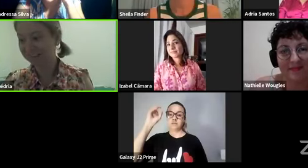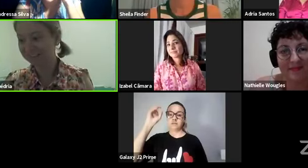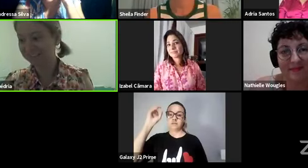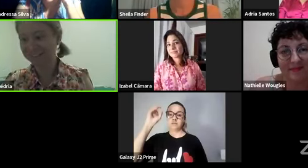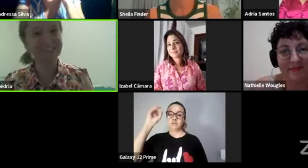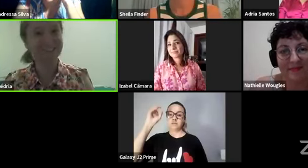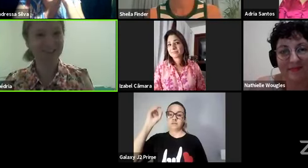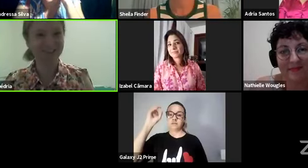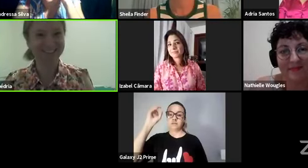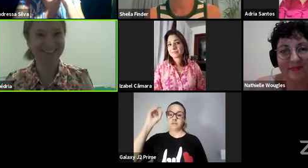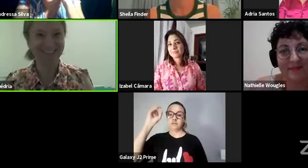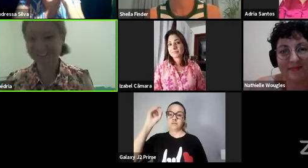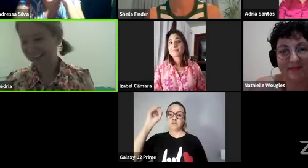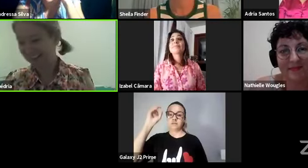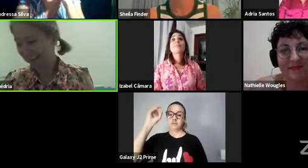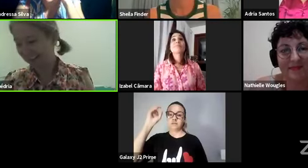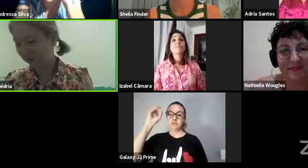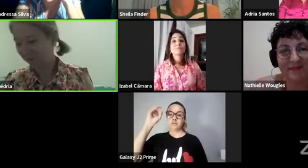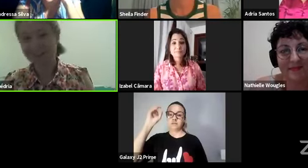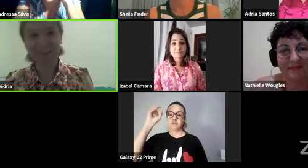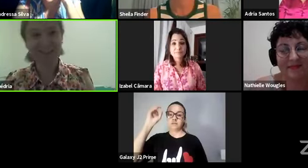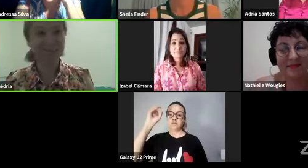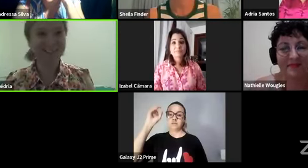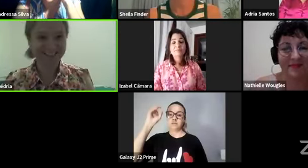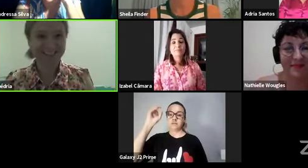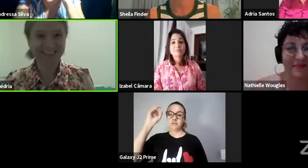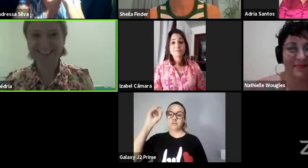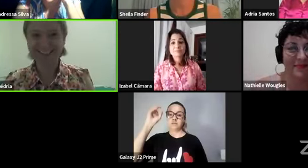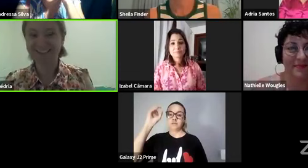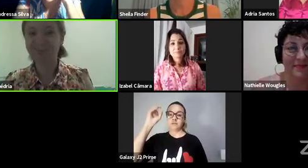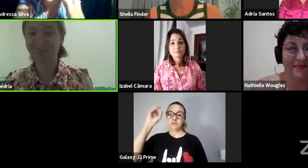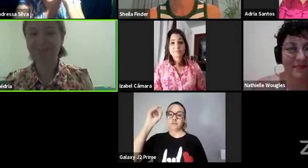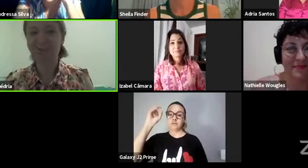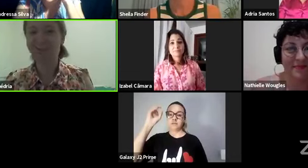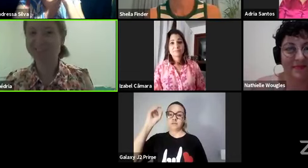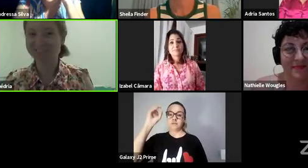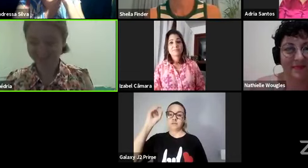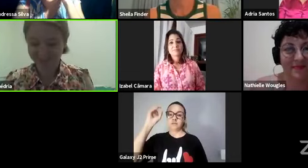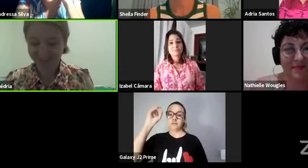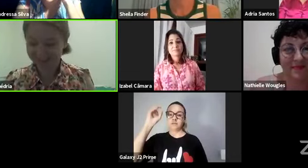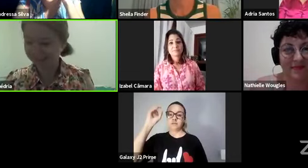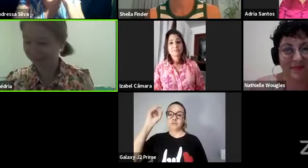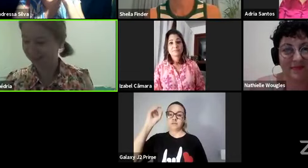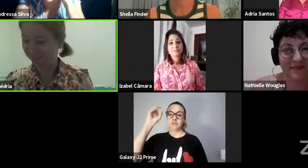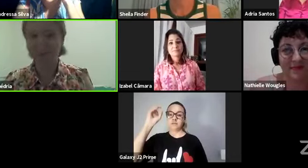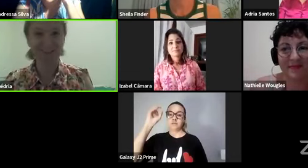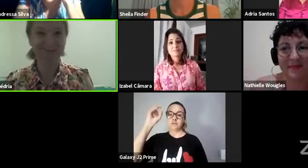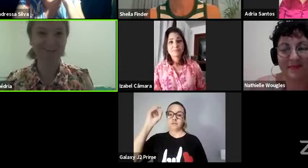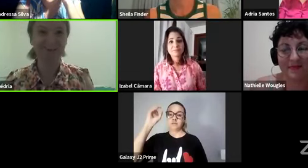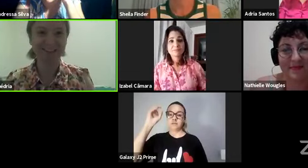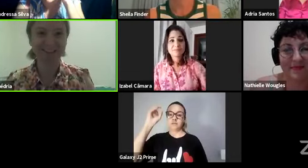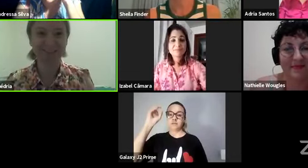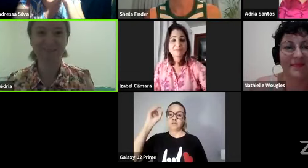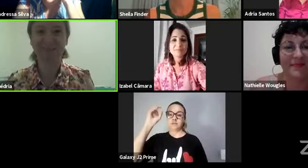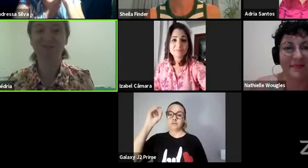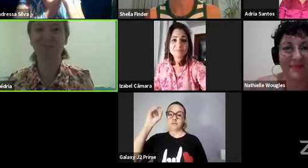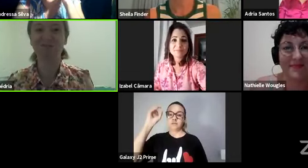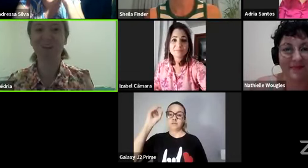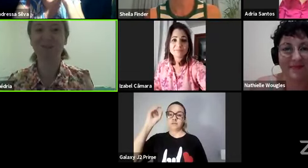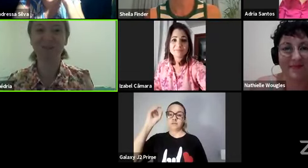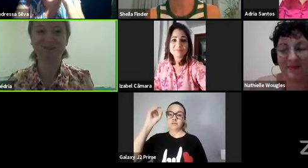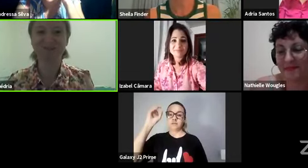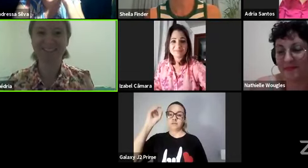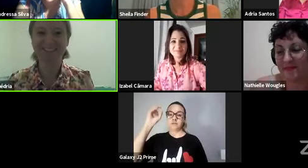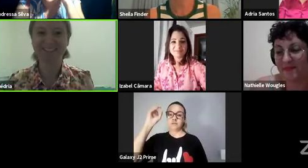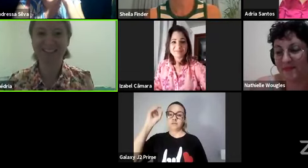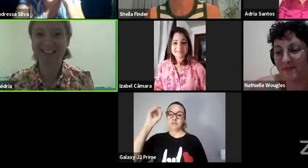com 37 anos, né? Agora eu até pedi, né, se eu pedi autorização para a Adria, se eu poderia fazer uma